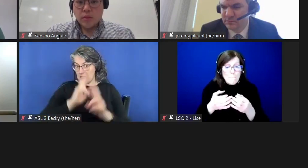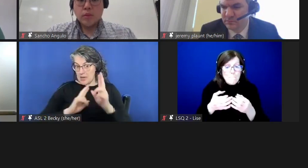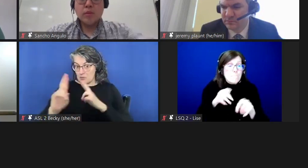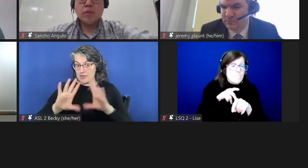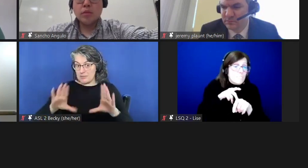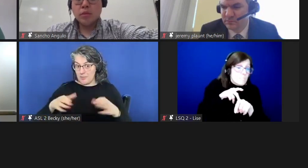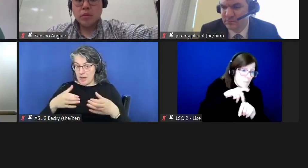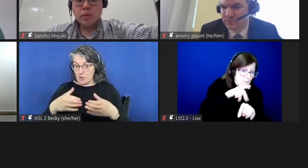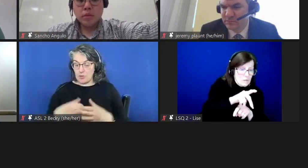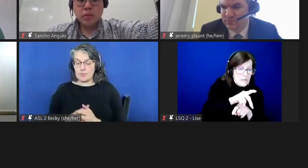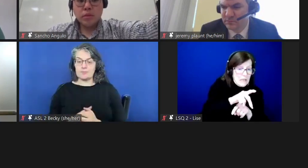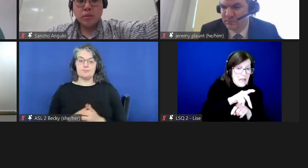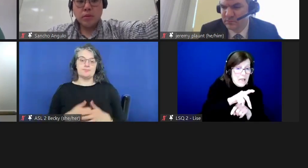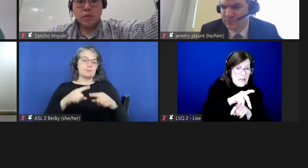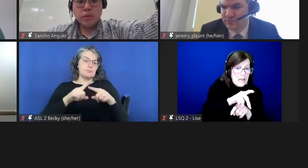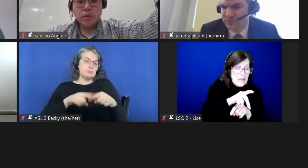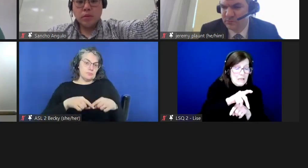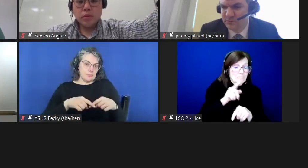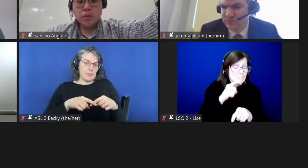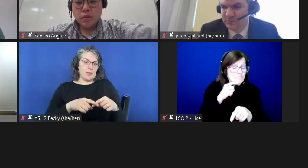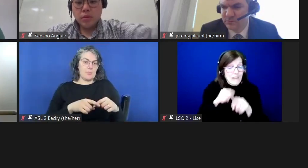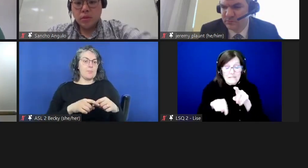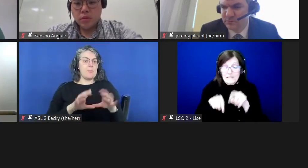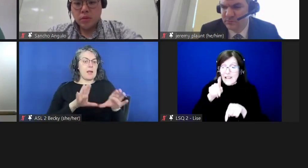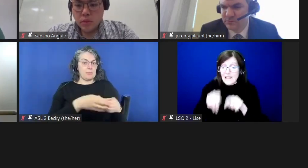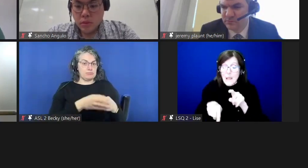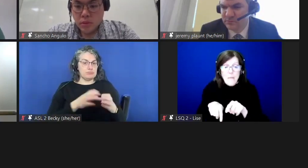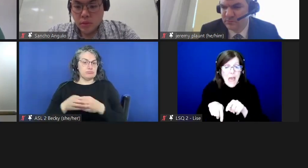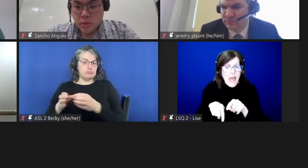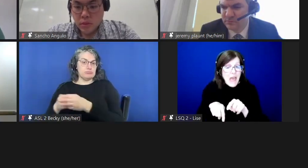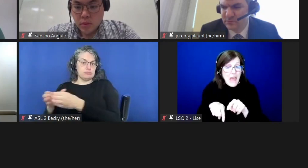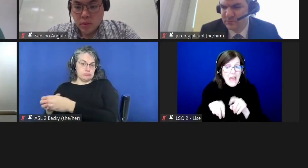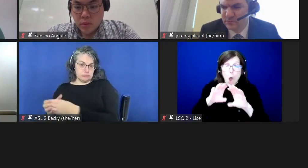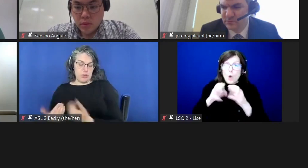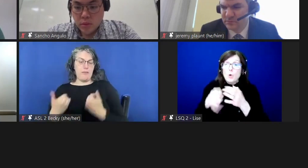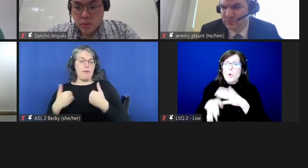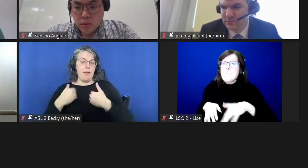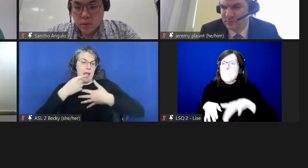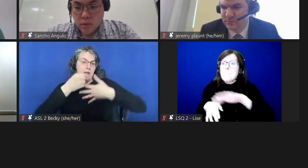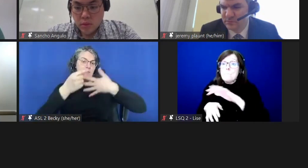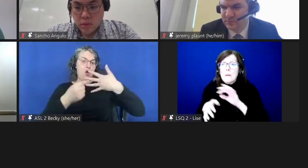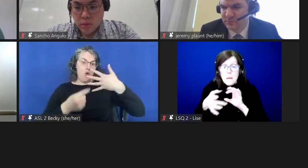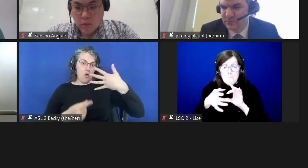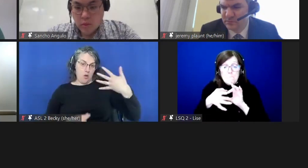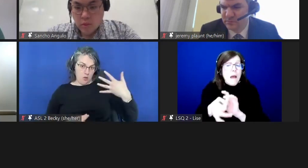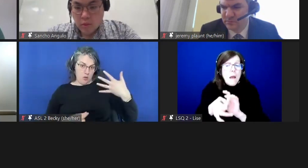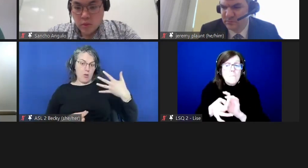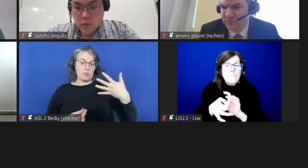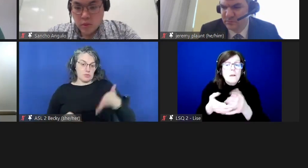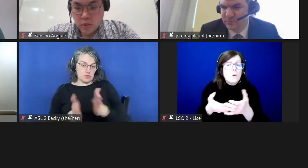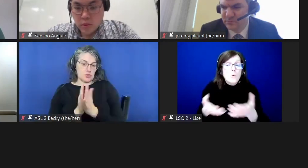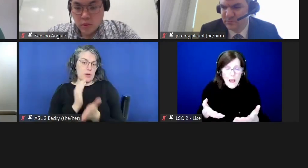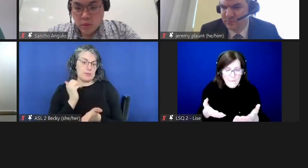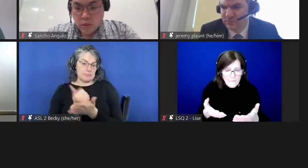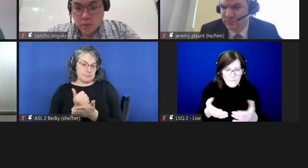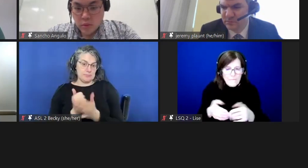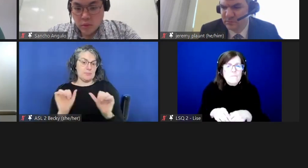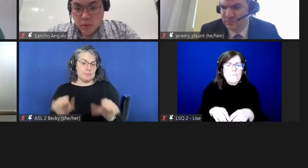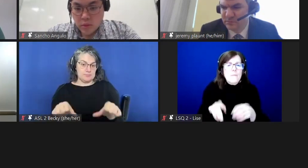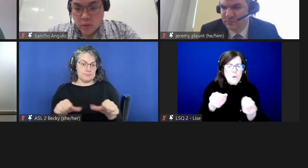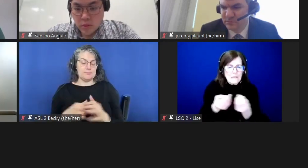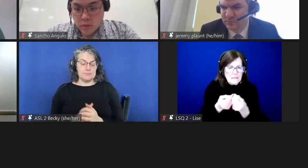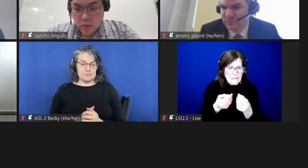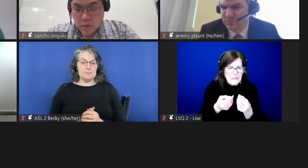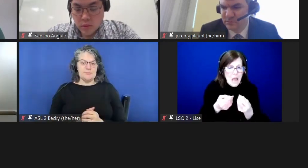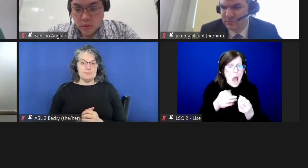professionnels. Donc, ça dépend de l'entité à laquelle vous appartenez. Et il y a un certain nombre de portes auxquelles vous